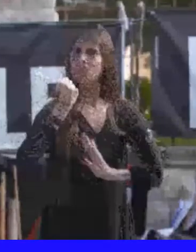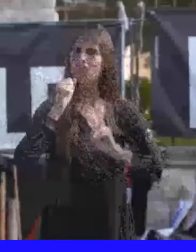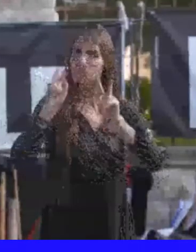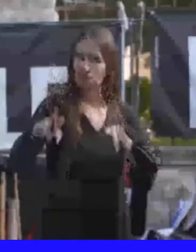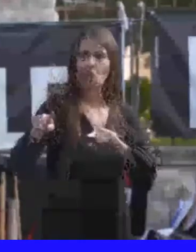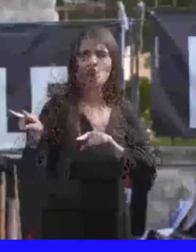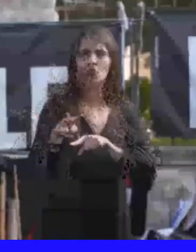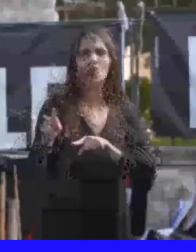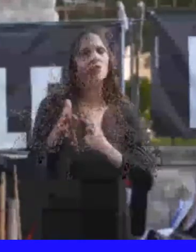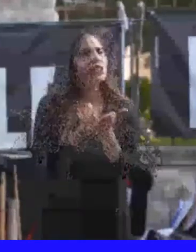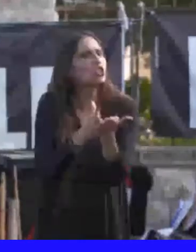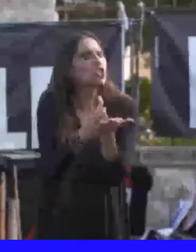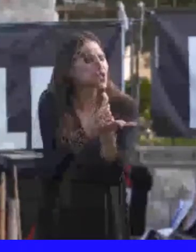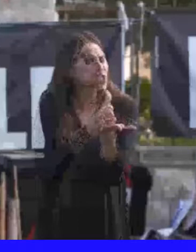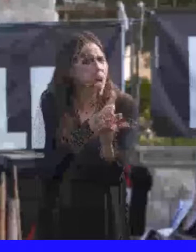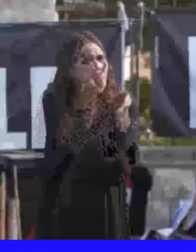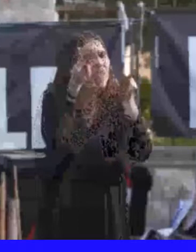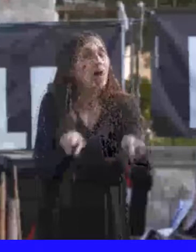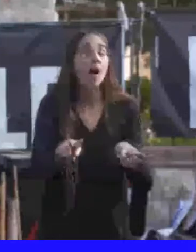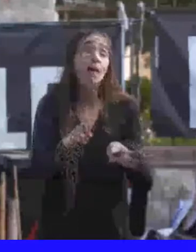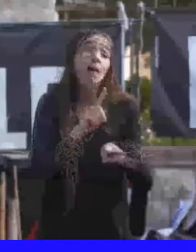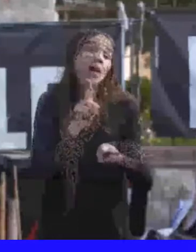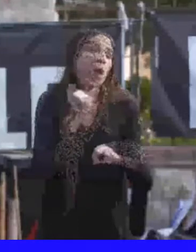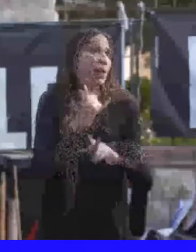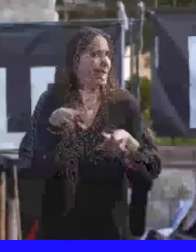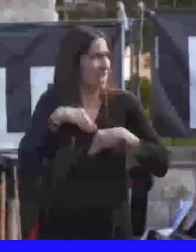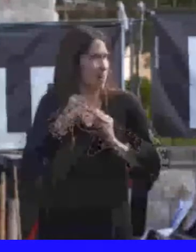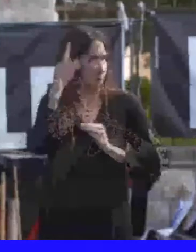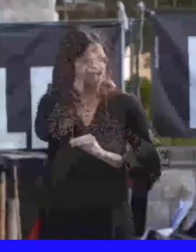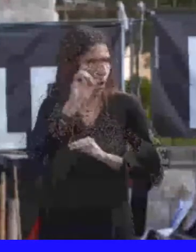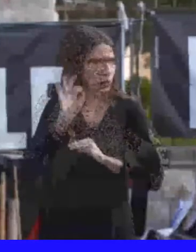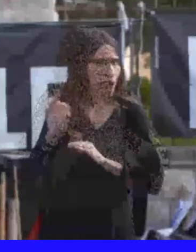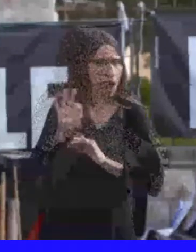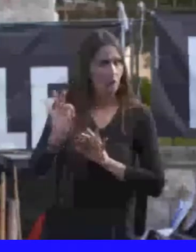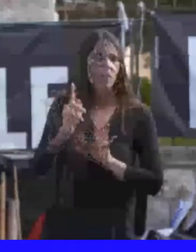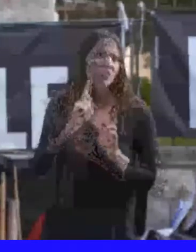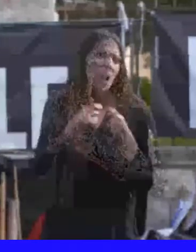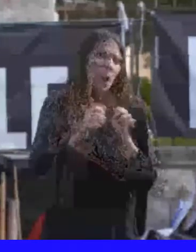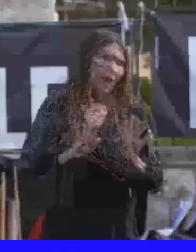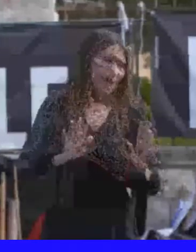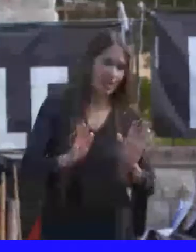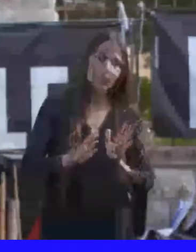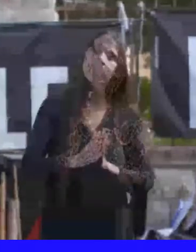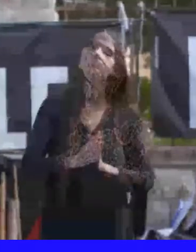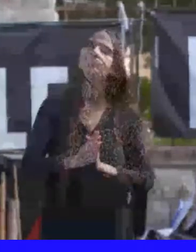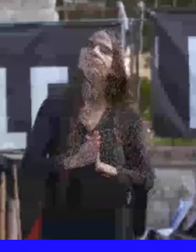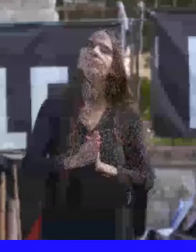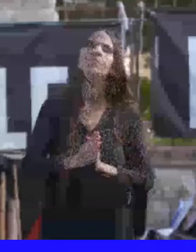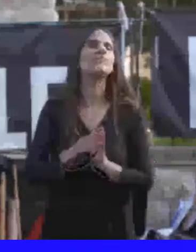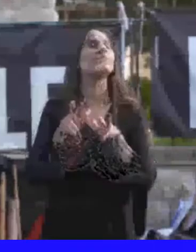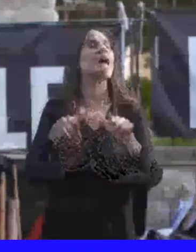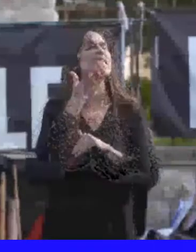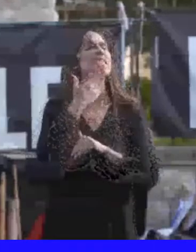בדרכם, ישרים כסרגל, לא תמיד אגב הסכמתי עם דעותיהם, זה אבל לא רלוונטי היה,